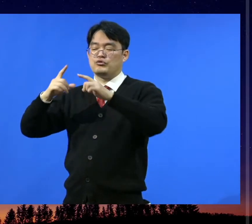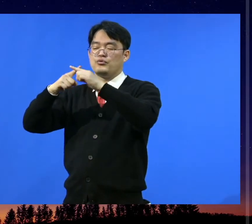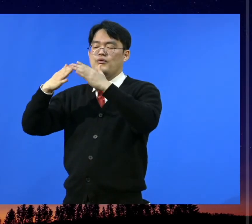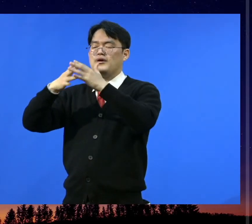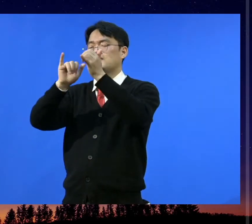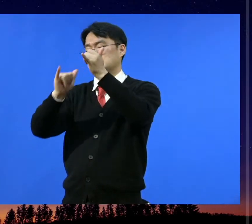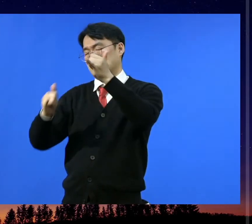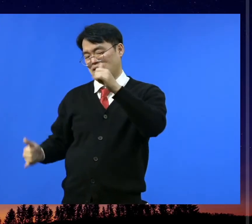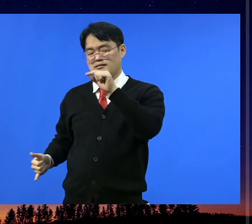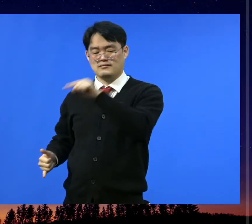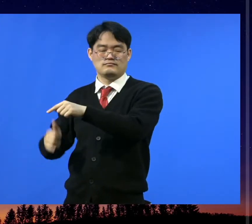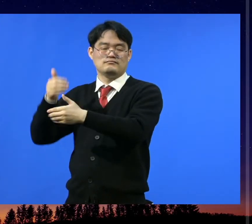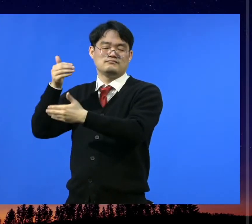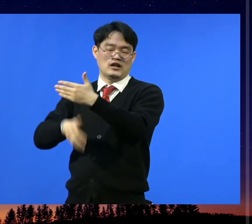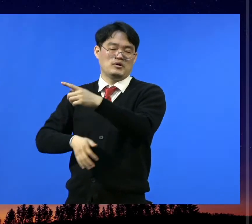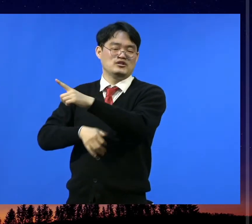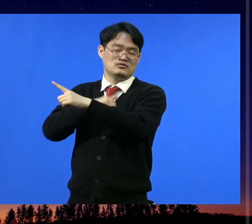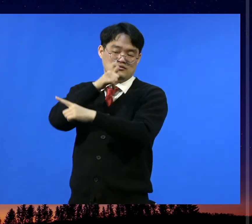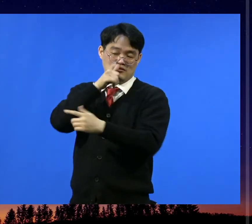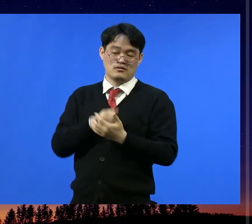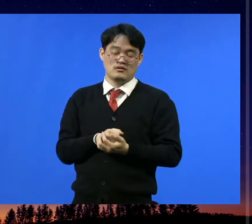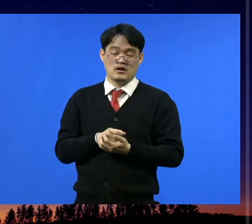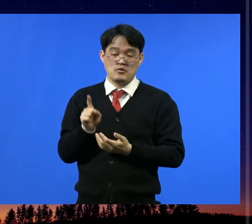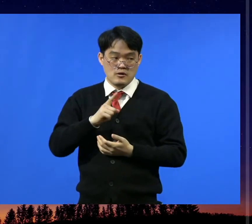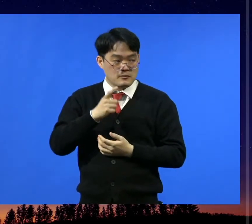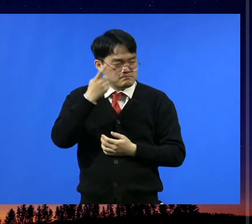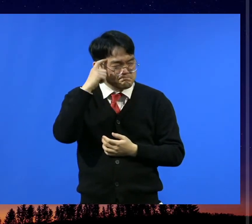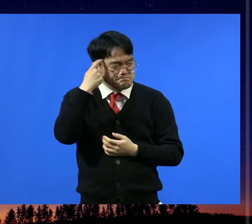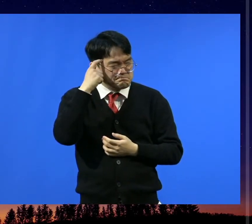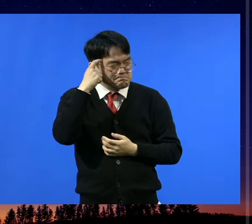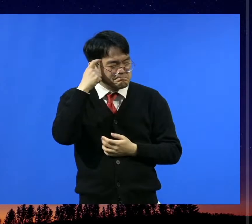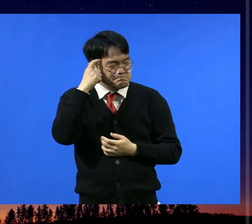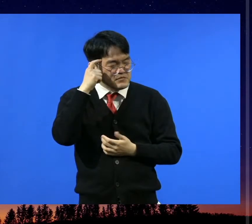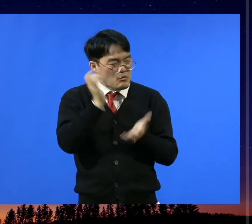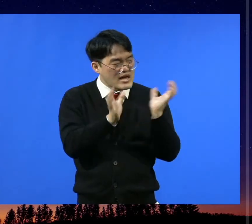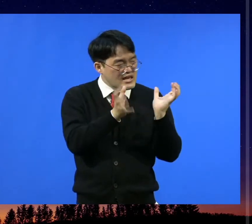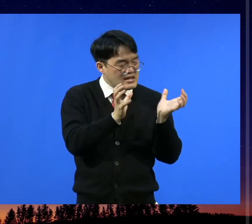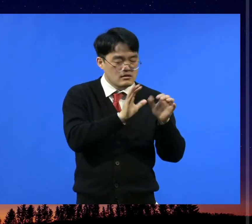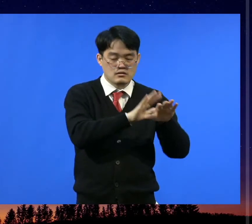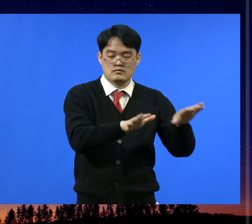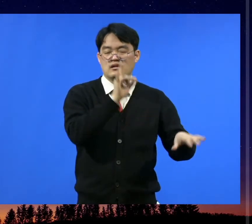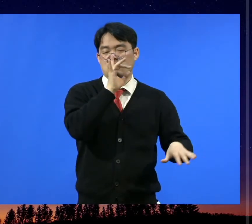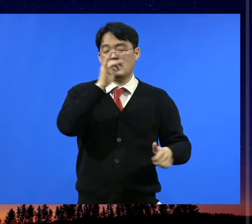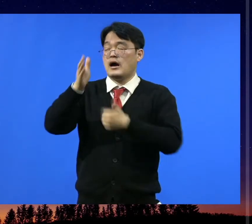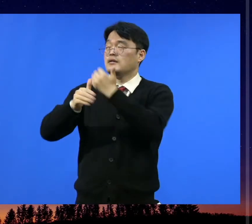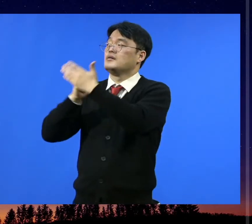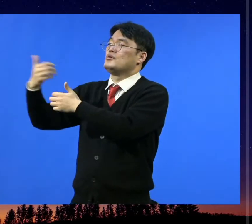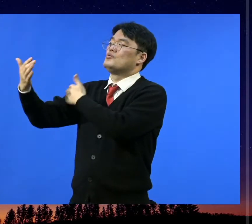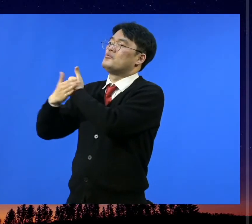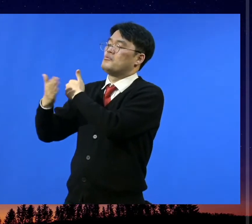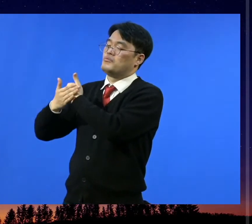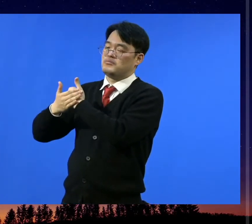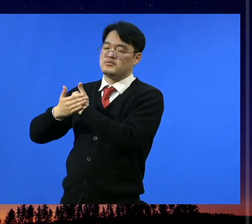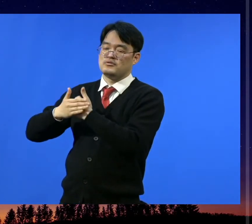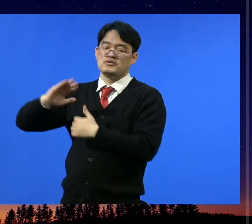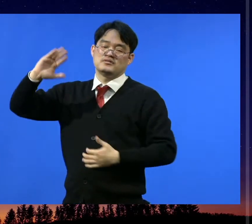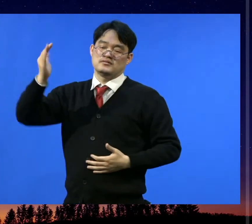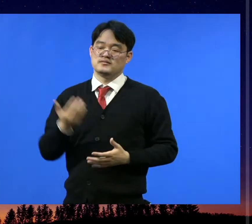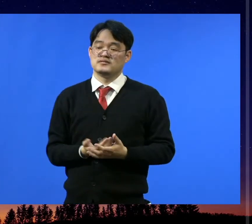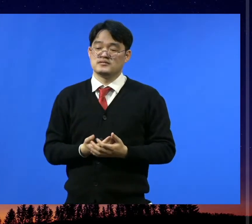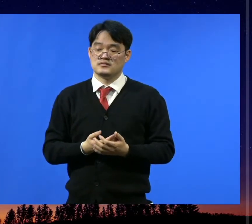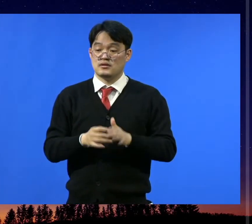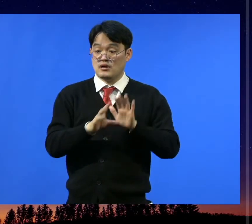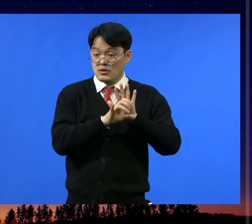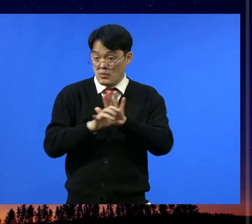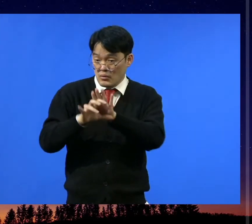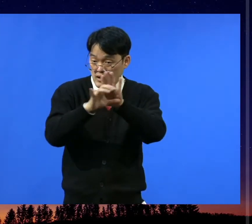DNA예요. 뭐 머리 쓴다고 해결됩니까, 여러분? 하나님이 도우셔야 되는 거지. 지금